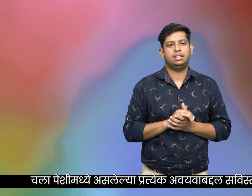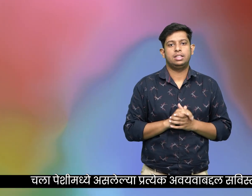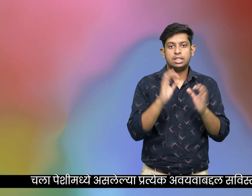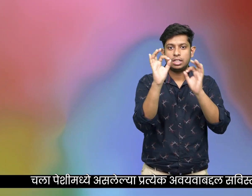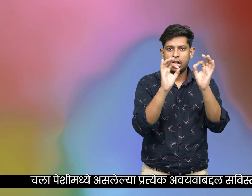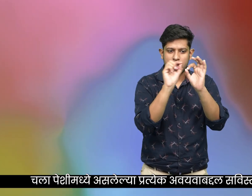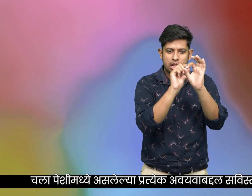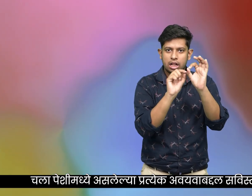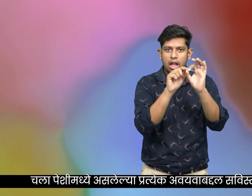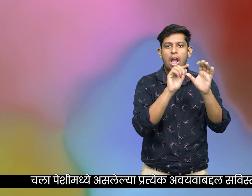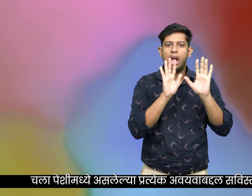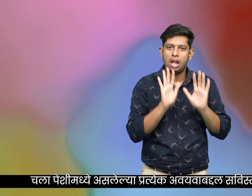घेऊया.